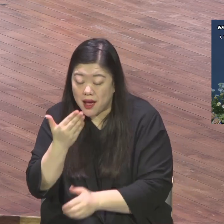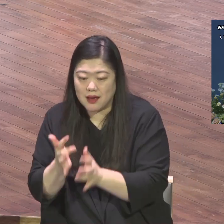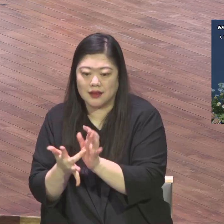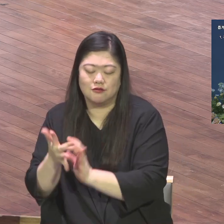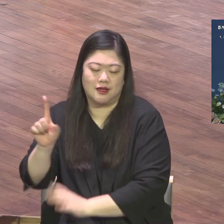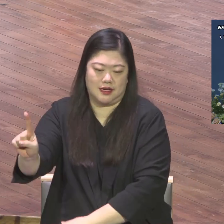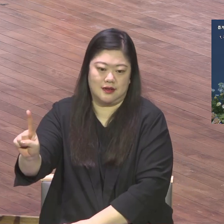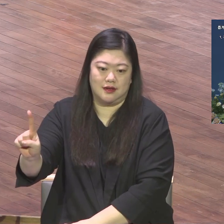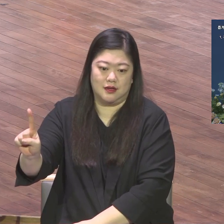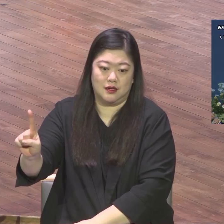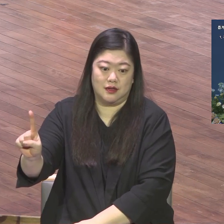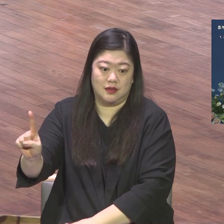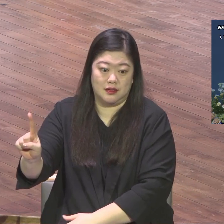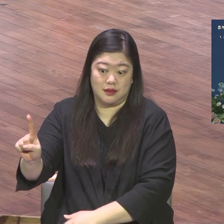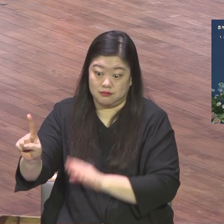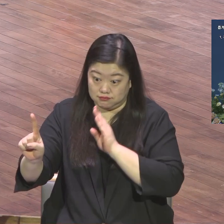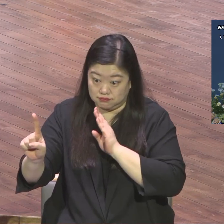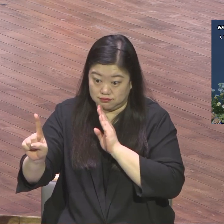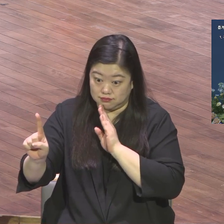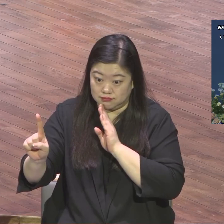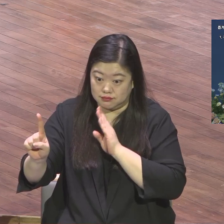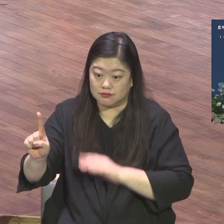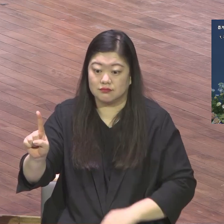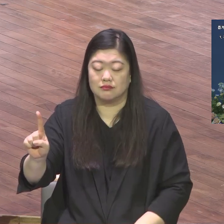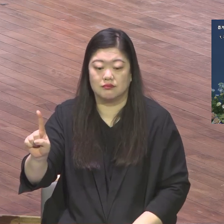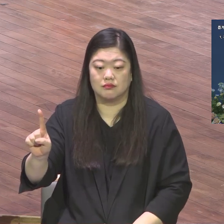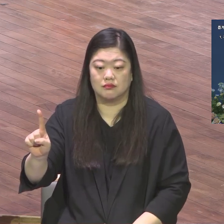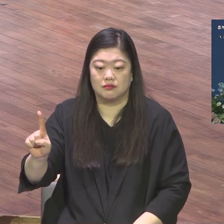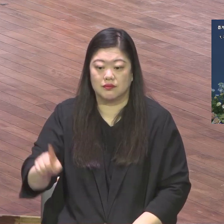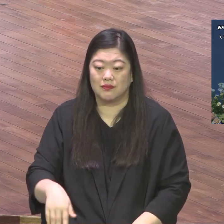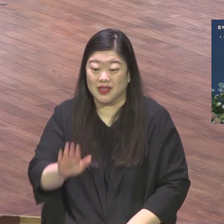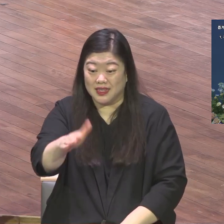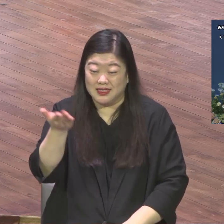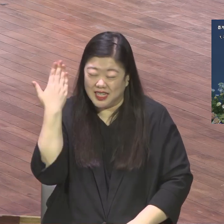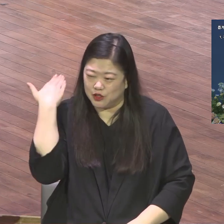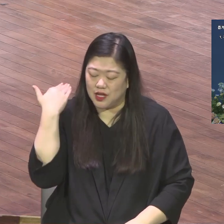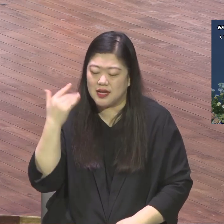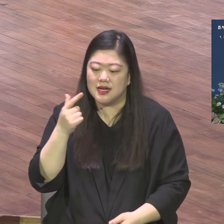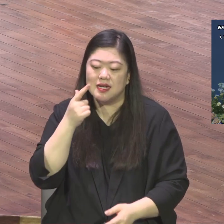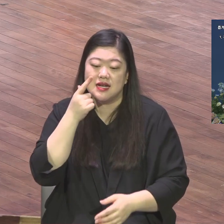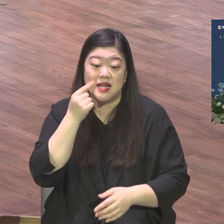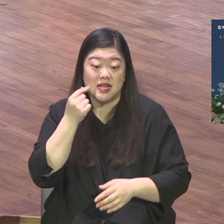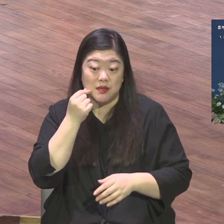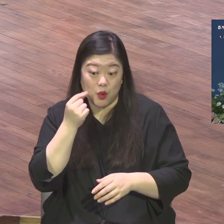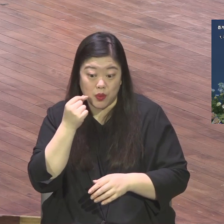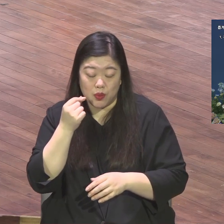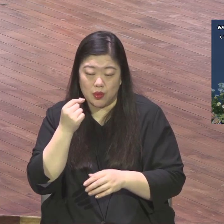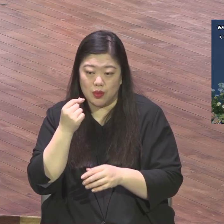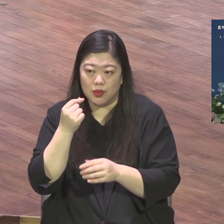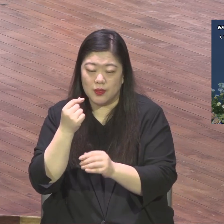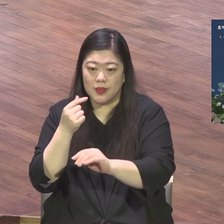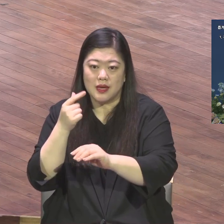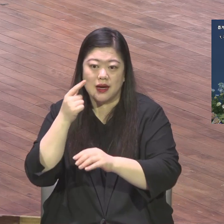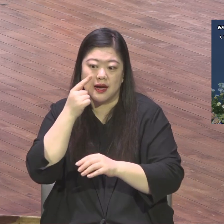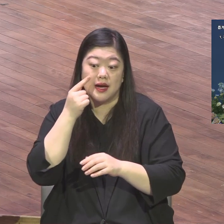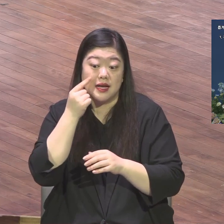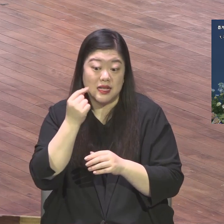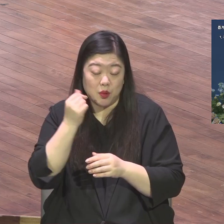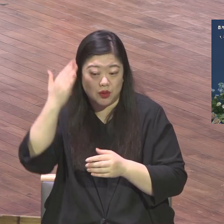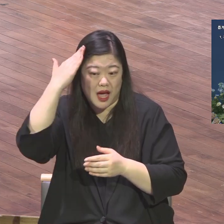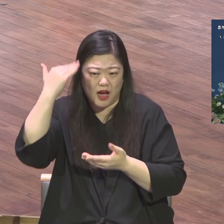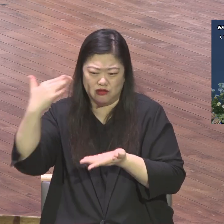진리이기 때문에. 절대 진리이기 때문에. 여러분 일제시대에 말이요 북한이 남한을